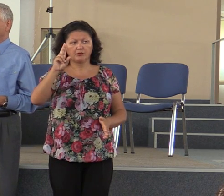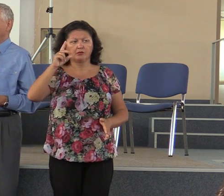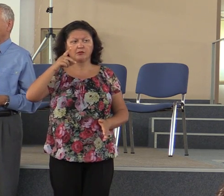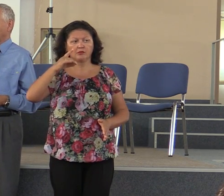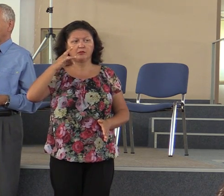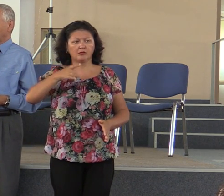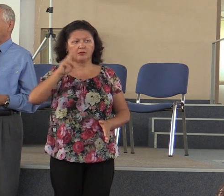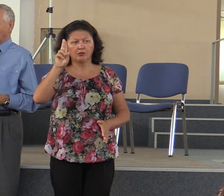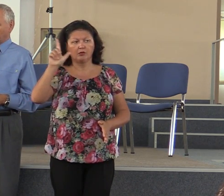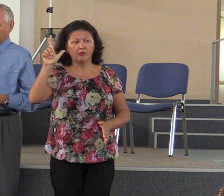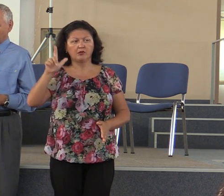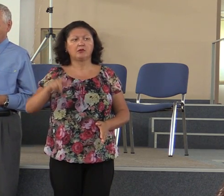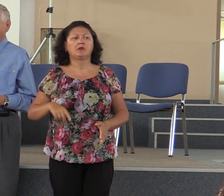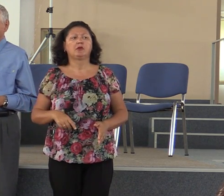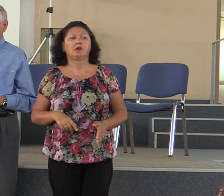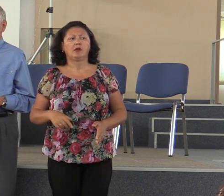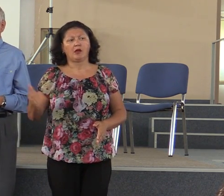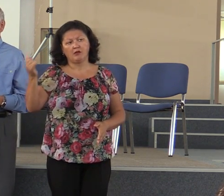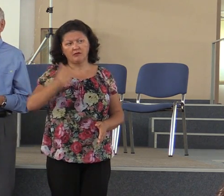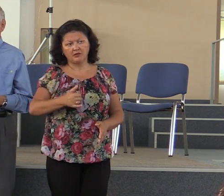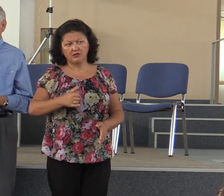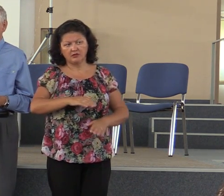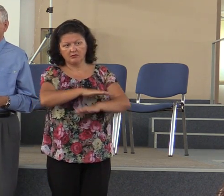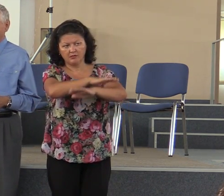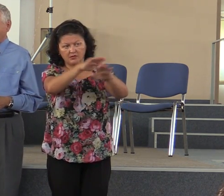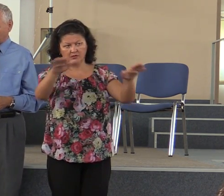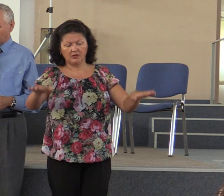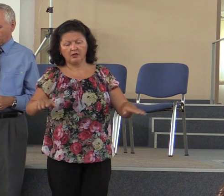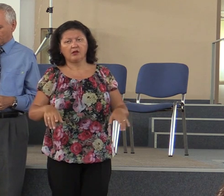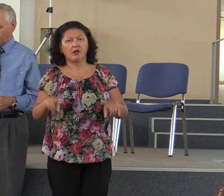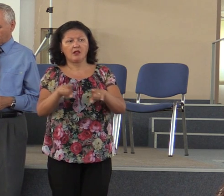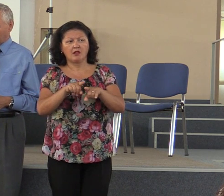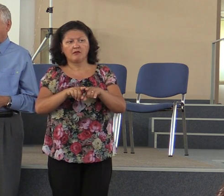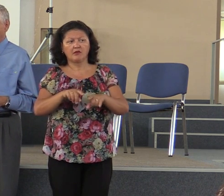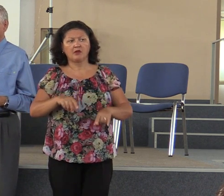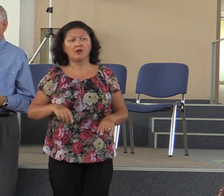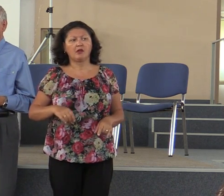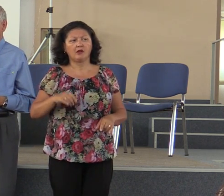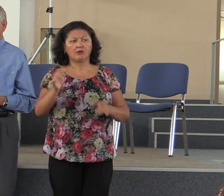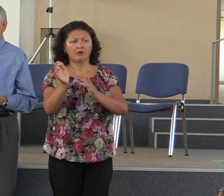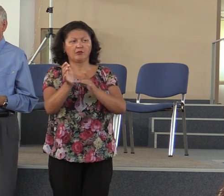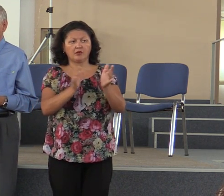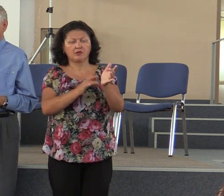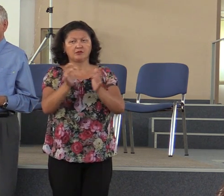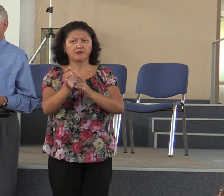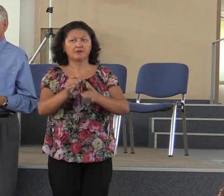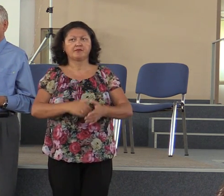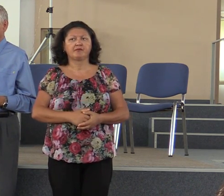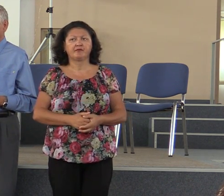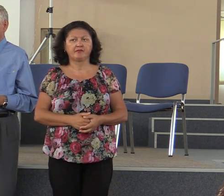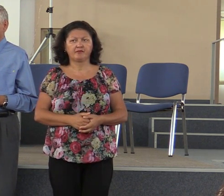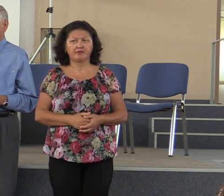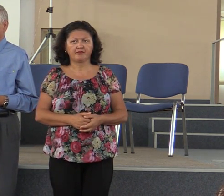like they were with Jesus. Era de asemenea la fel cu Iisus. And then the disciples went out from